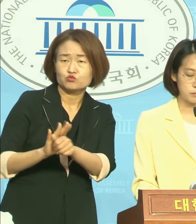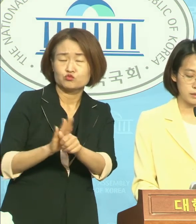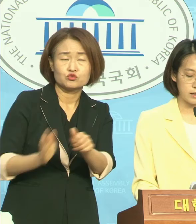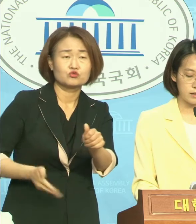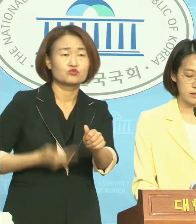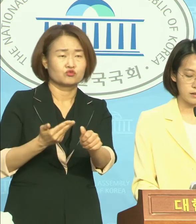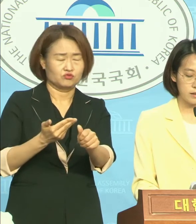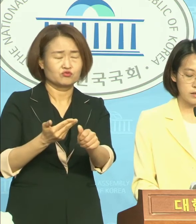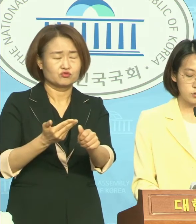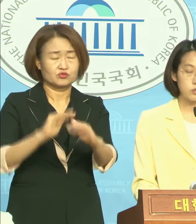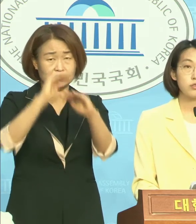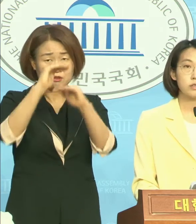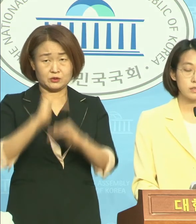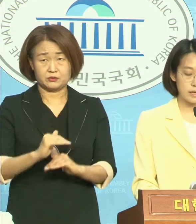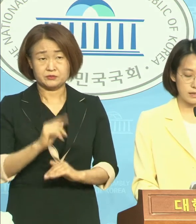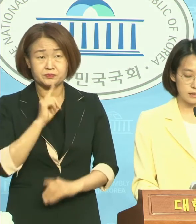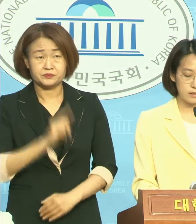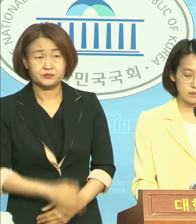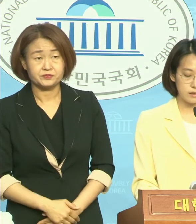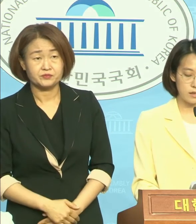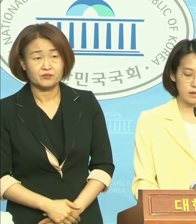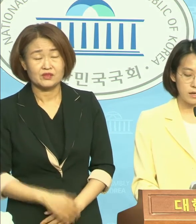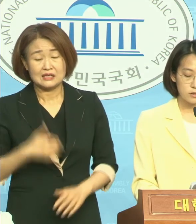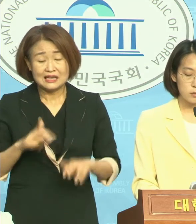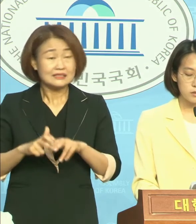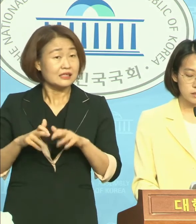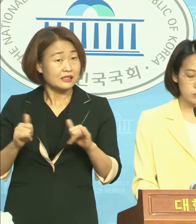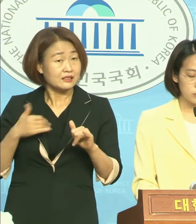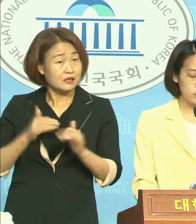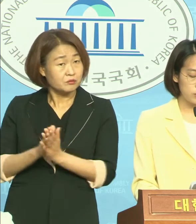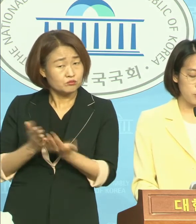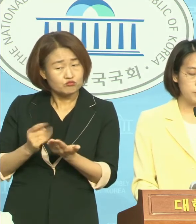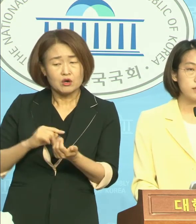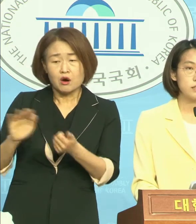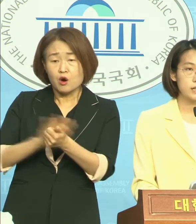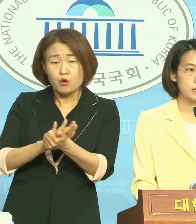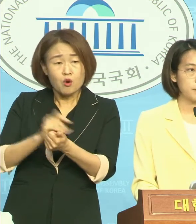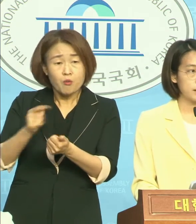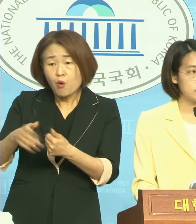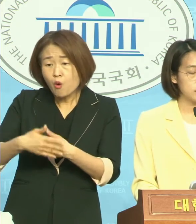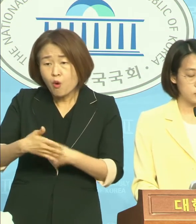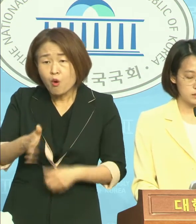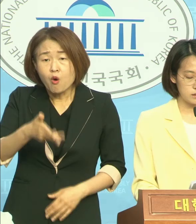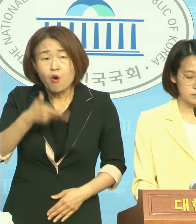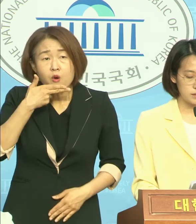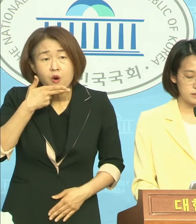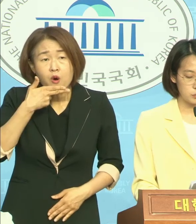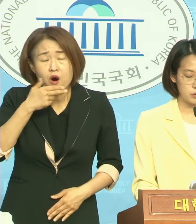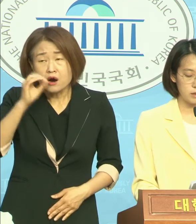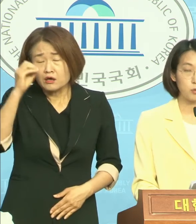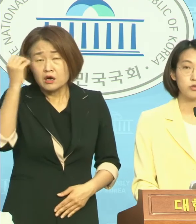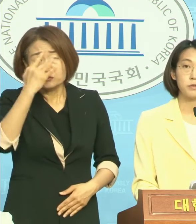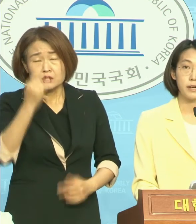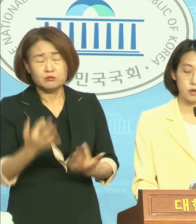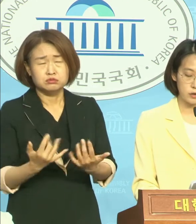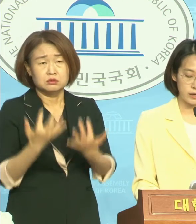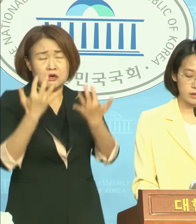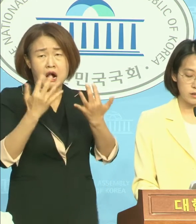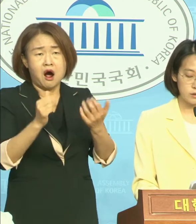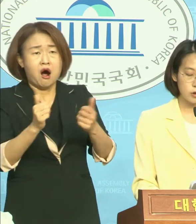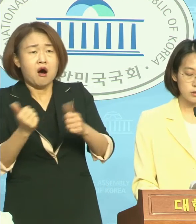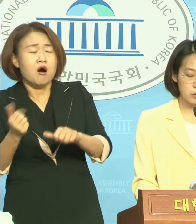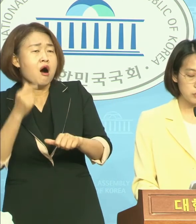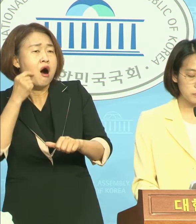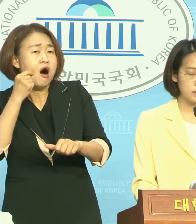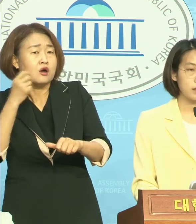규정했습니다 최 중증장애 당사자들이 서비스 지원 인력이 없는 시간에 발생한 화재를 피하지 못해 목숨을 잃거나